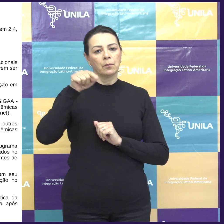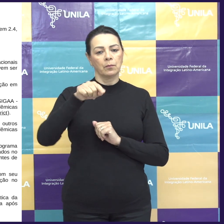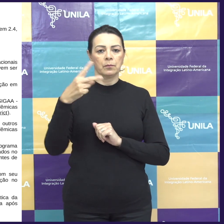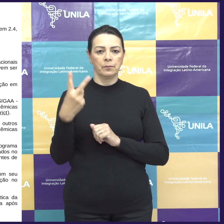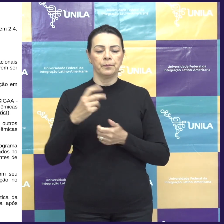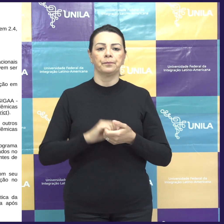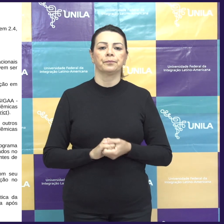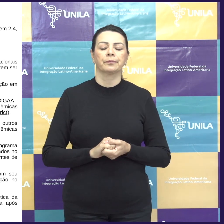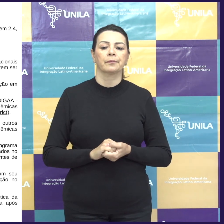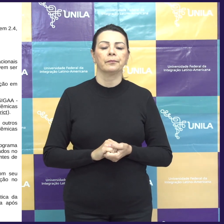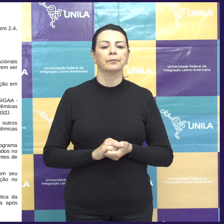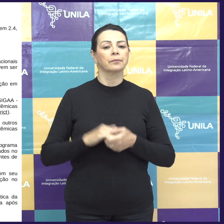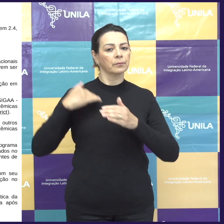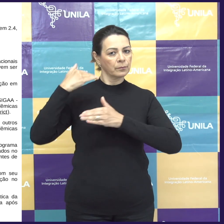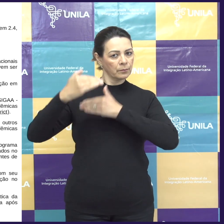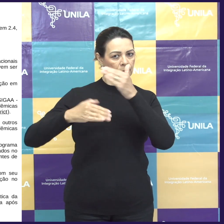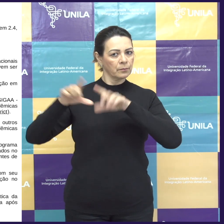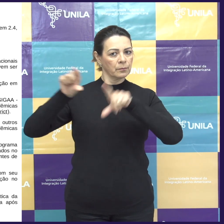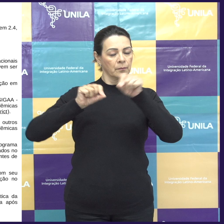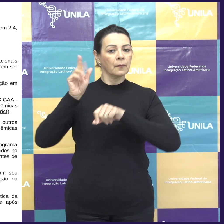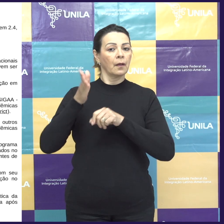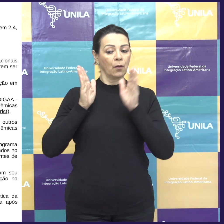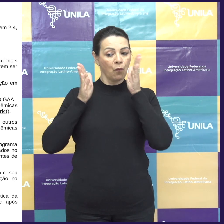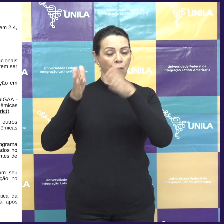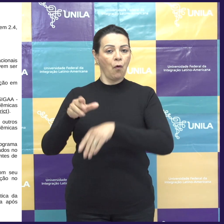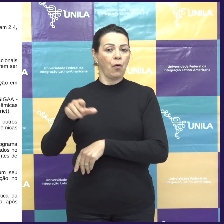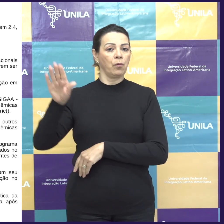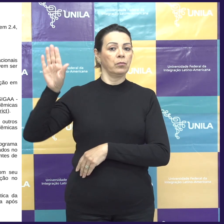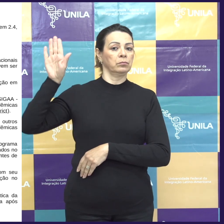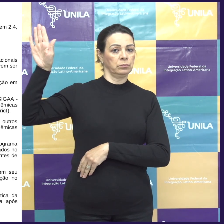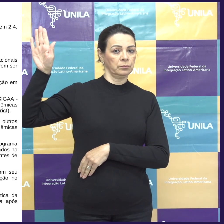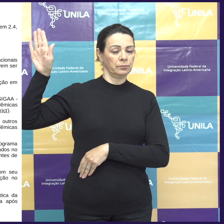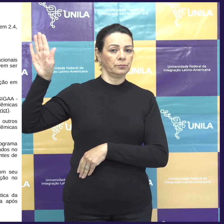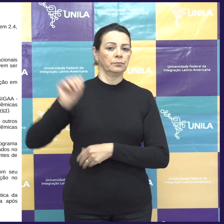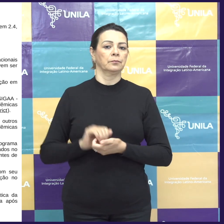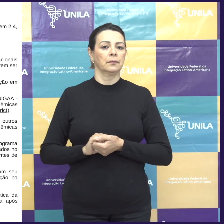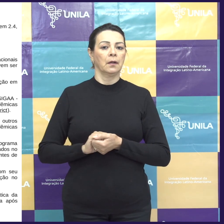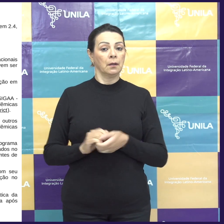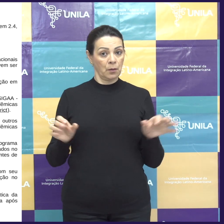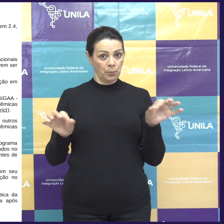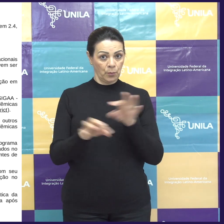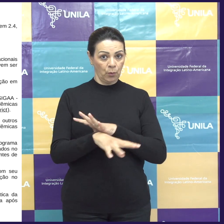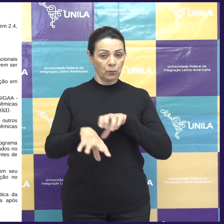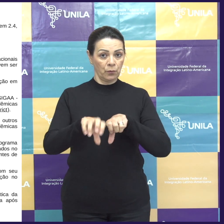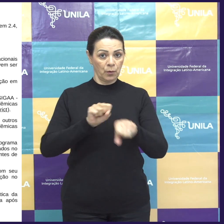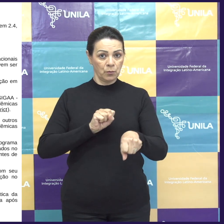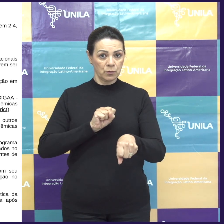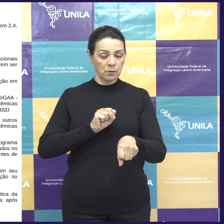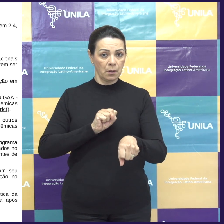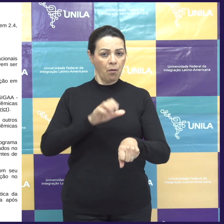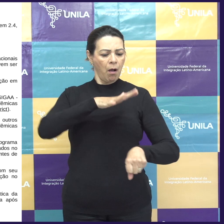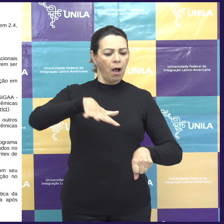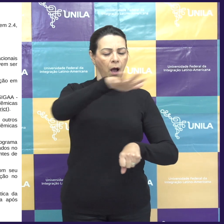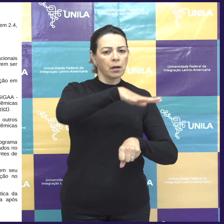4.2. O processo seletivo destina-se a candidatos que concluíram a graduação em qualquer área